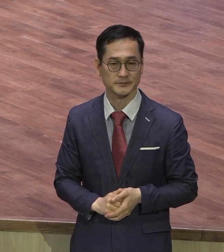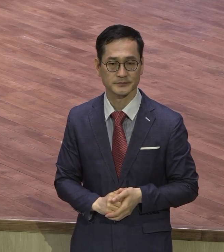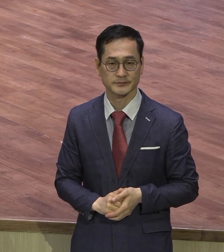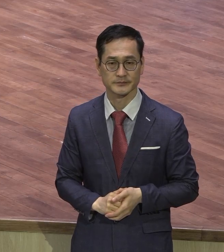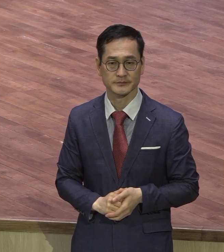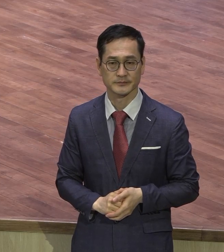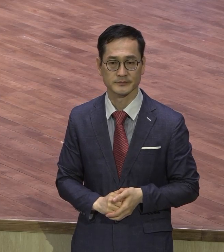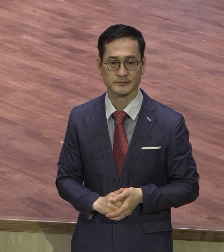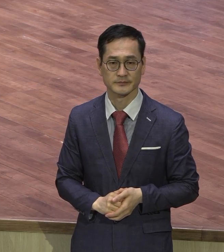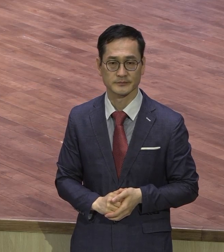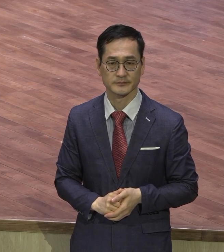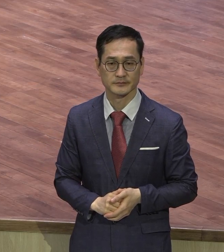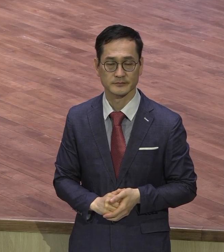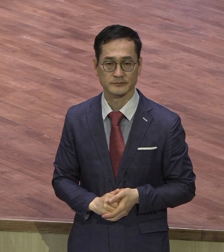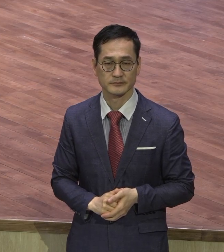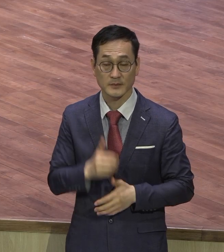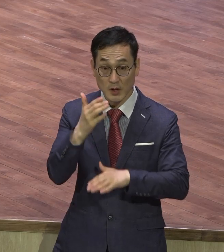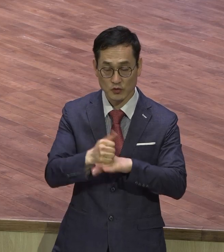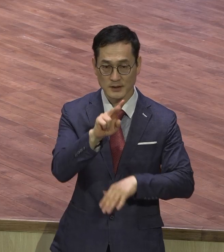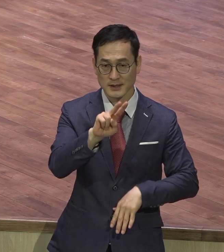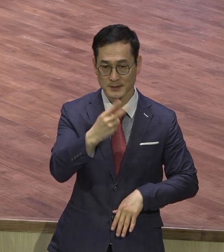그래야 237 나라